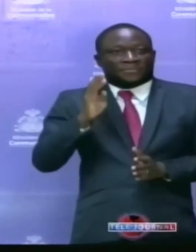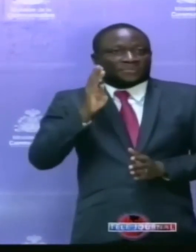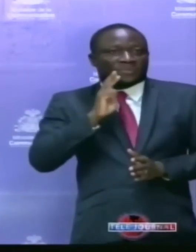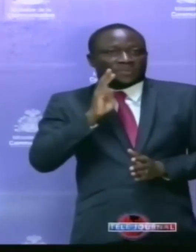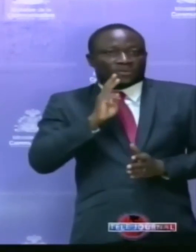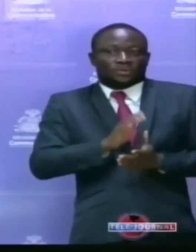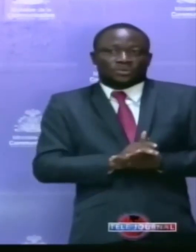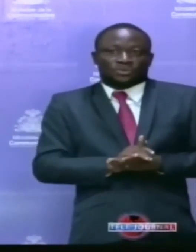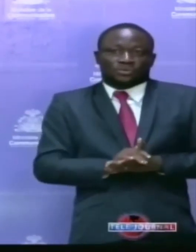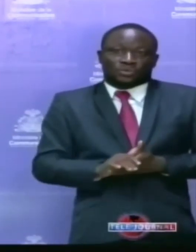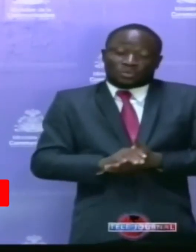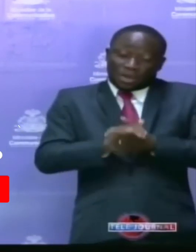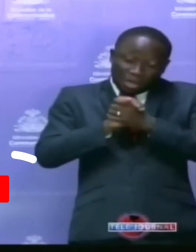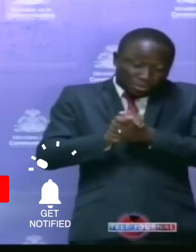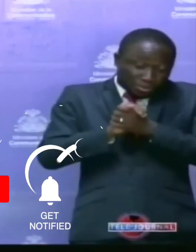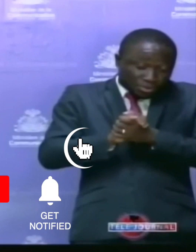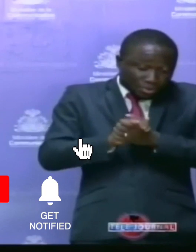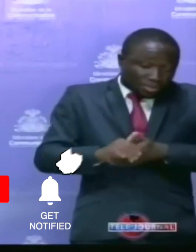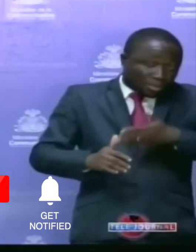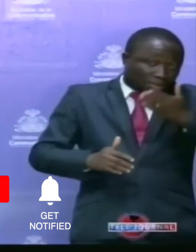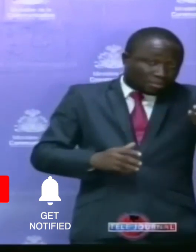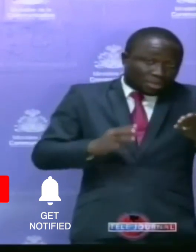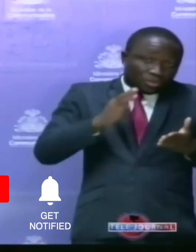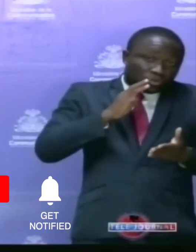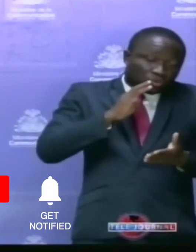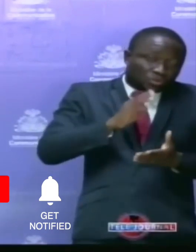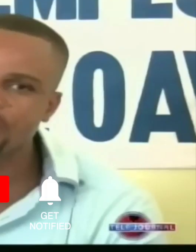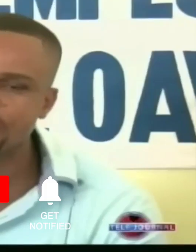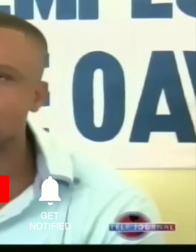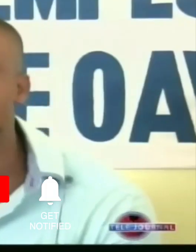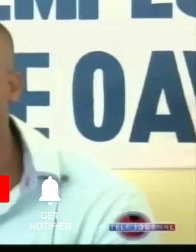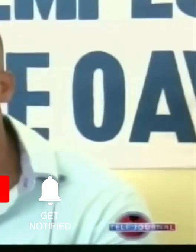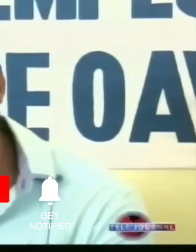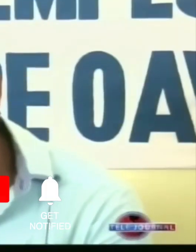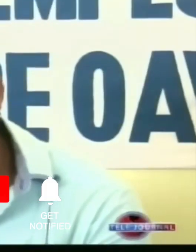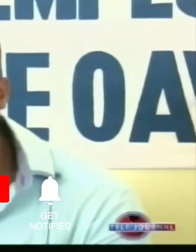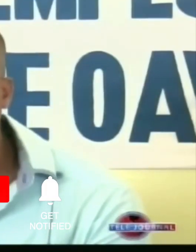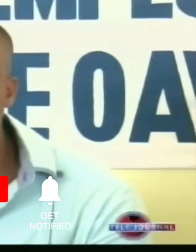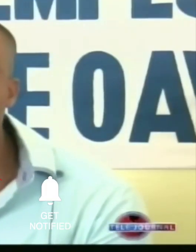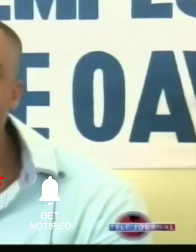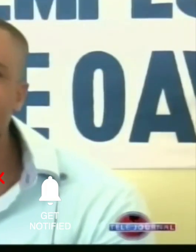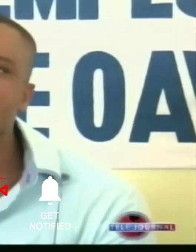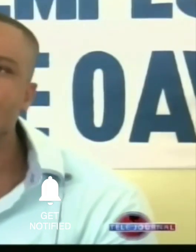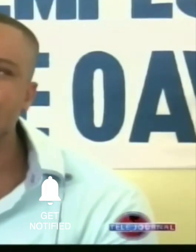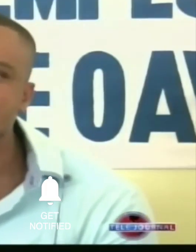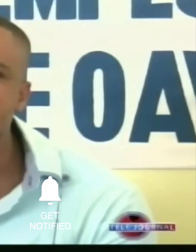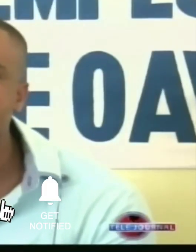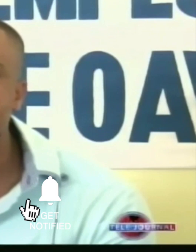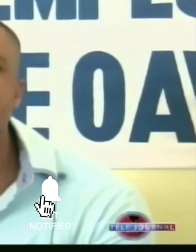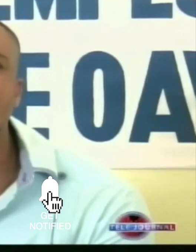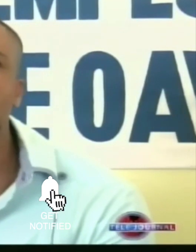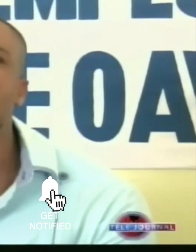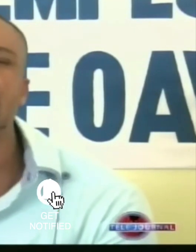vidéo. Jodi a nous pas développer deux points pour une information. Mais avant de faire ça, équipe Bombard TV a voulu remercier tout le monde qui toujours branché Bombard TV pour